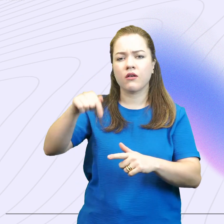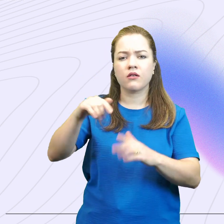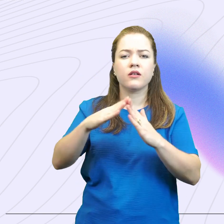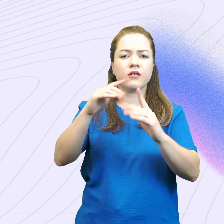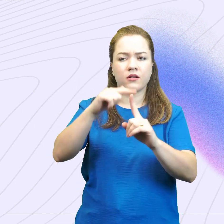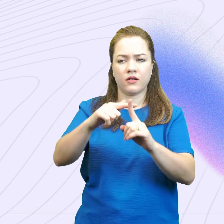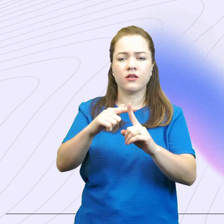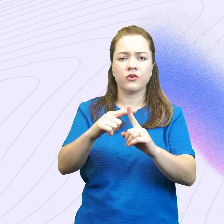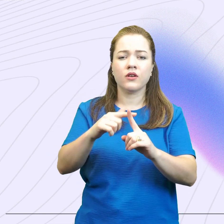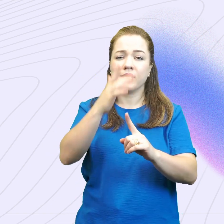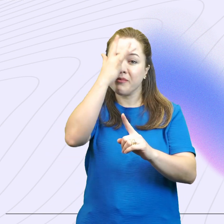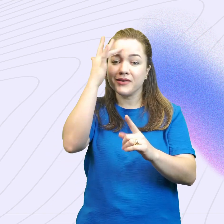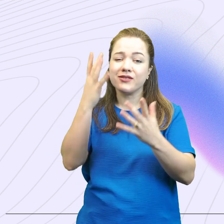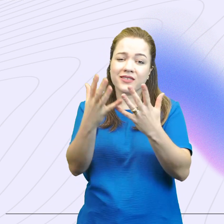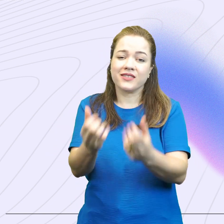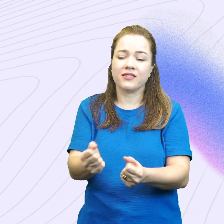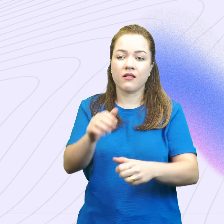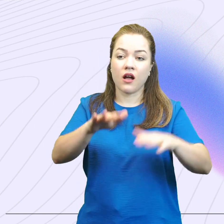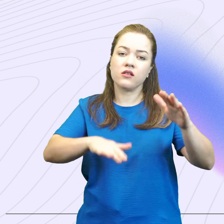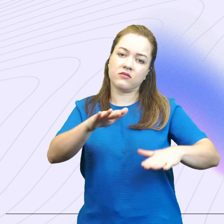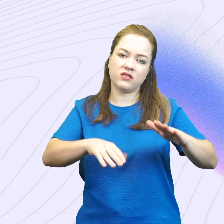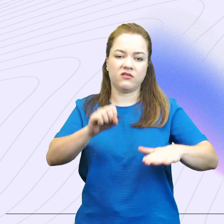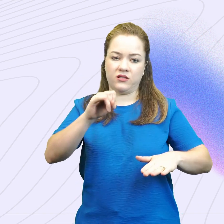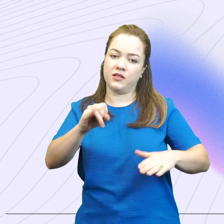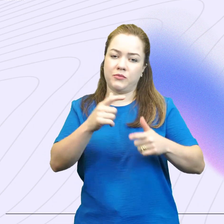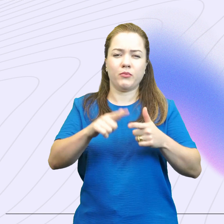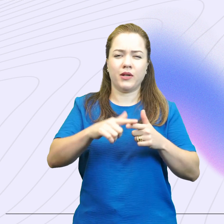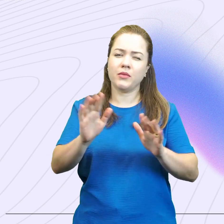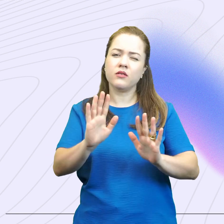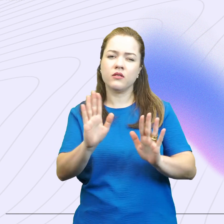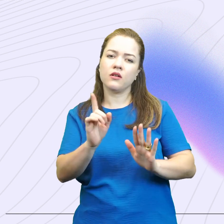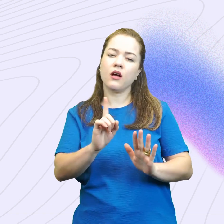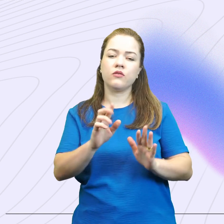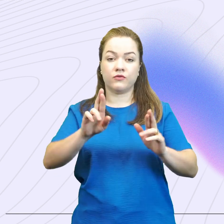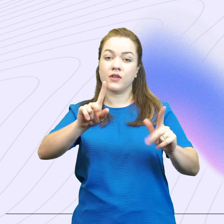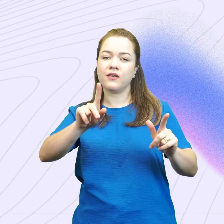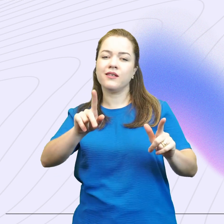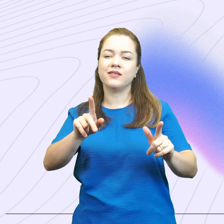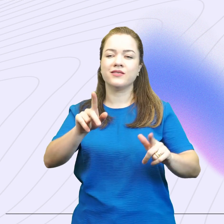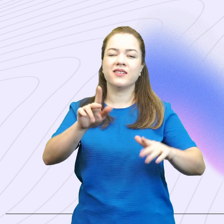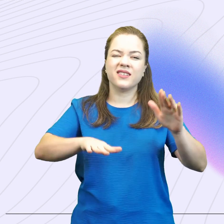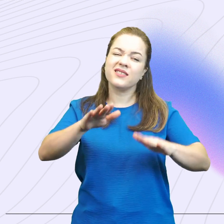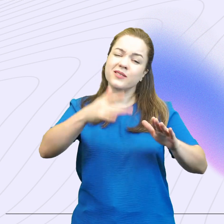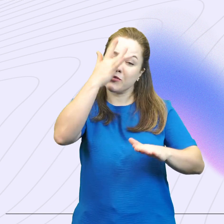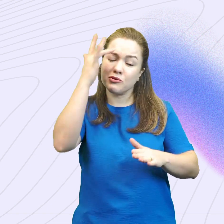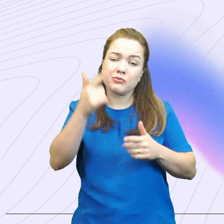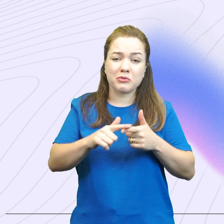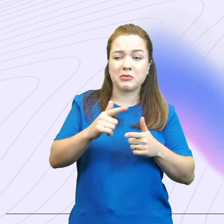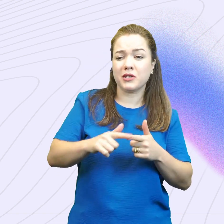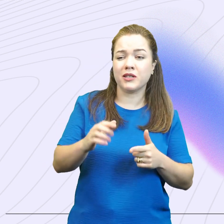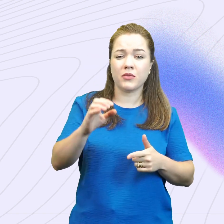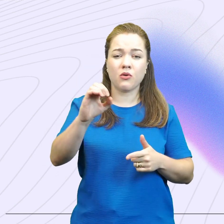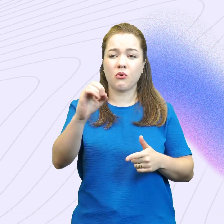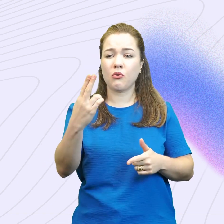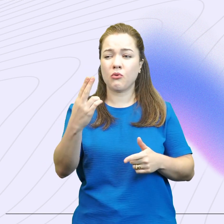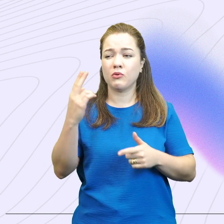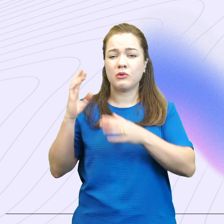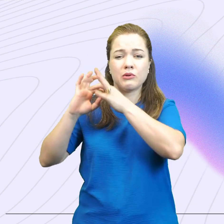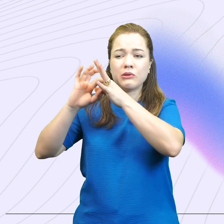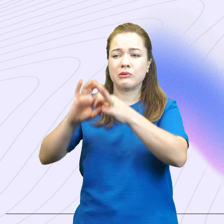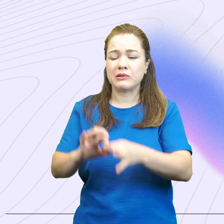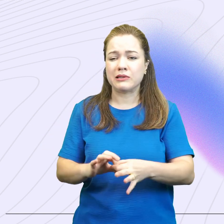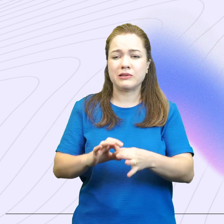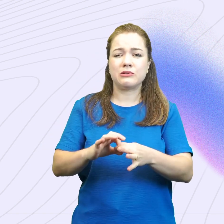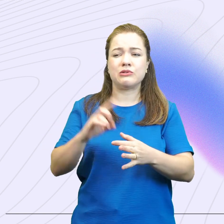chamado. Às vezes não por um momento que também a pessoa está frágil, às vezes a pessoa também está ruim, às vezes a pessoa pode estar num momento também